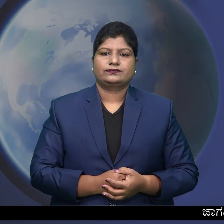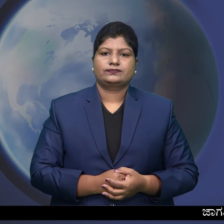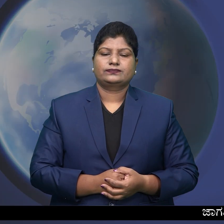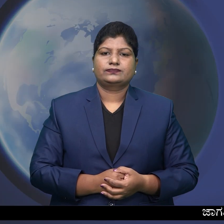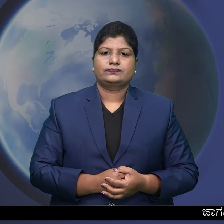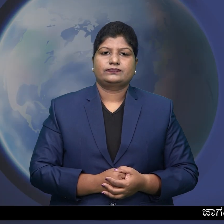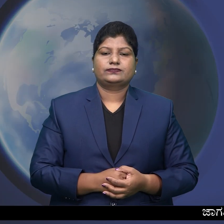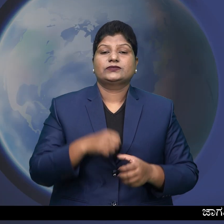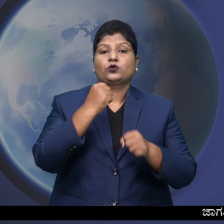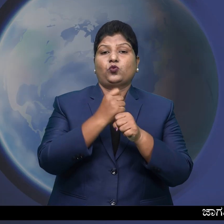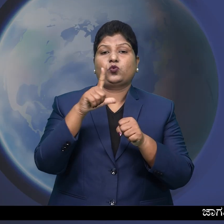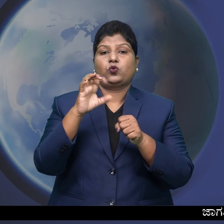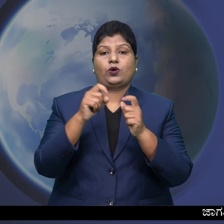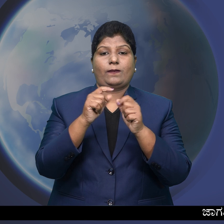ಜಾಗತಿಕ ತಾಪಮಾನ.